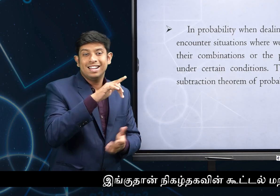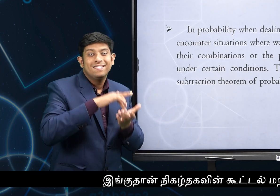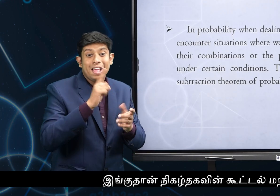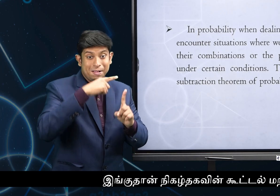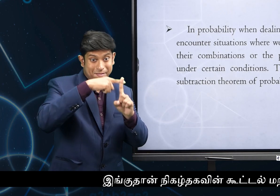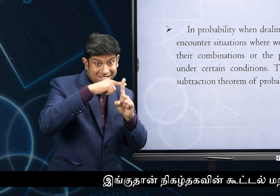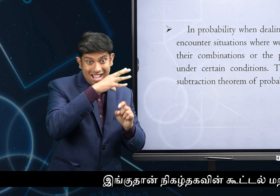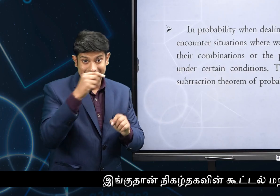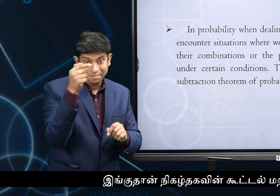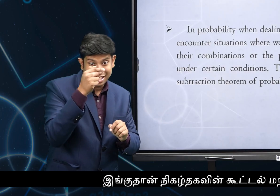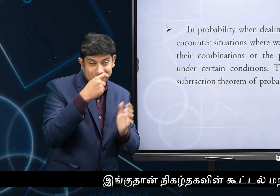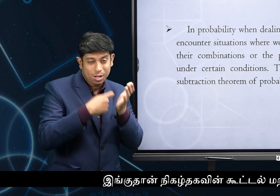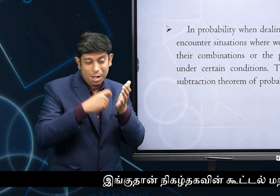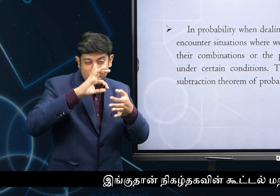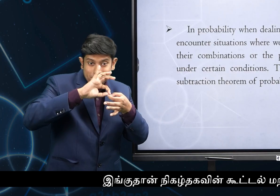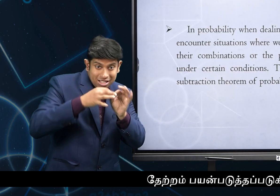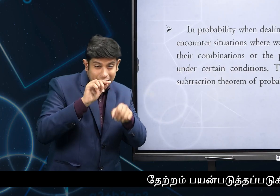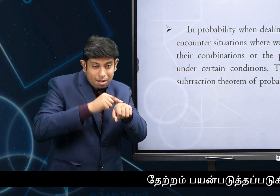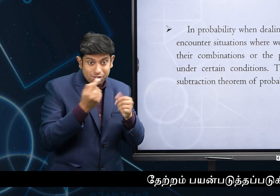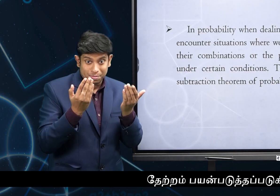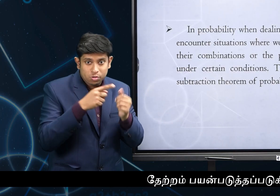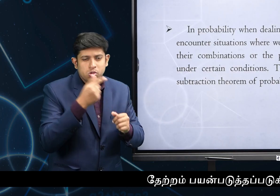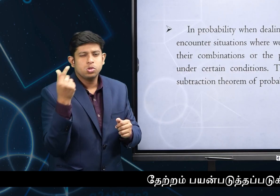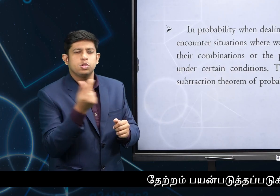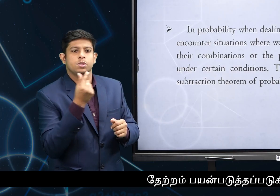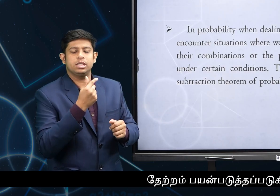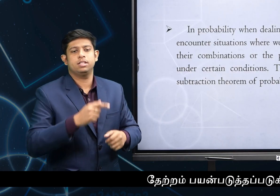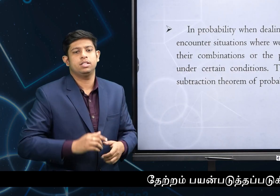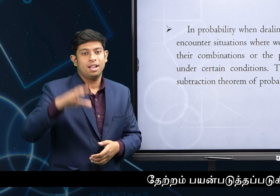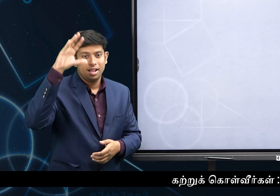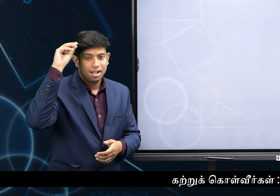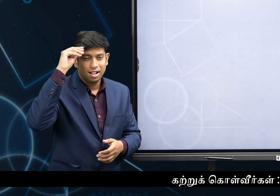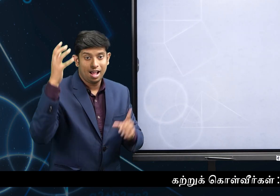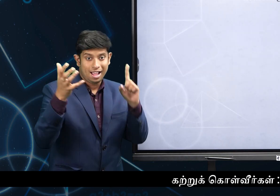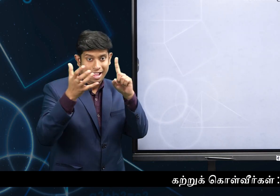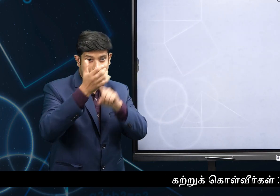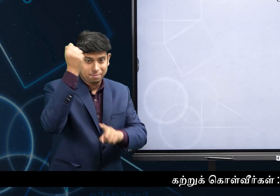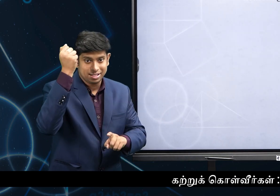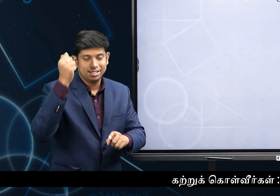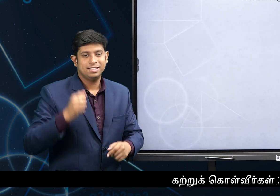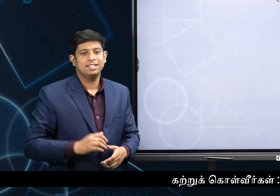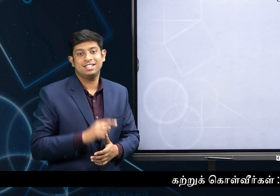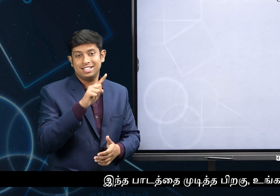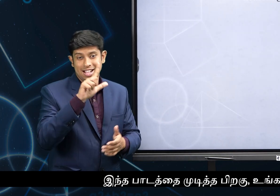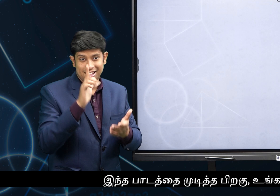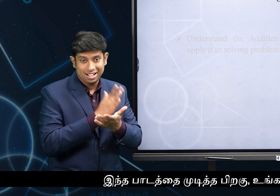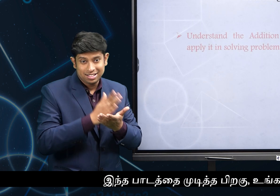இங்குதான் நிகழ்தகவின் கூட்டல் மற்றும் கழித்தல் தேற்றம் பயன்படுத்தப்படுகிறது. கற்றுக்கொள்வீர்கள். இந்த பாடத்தை